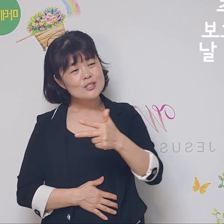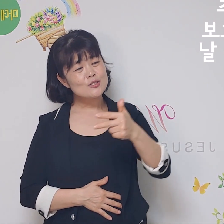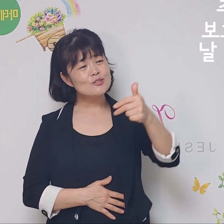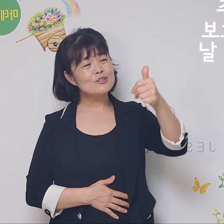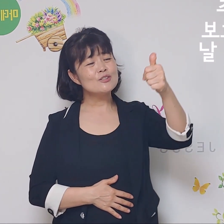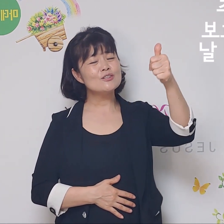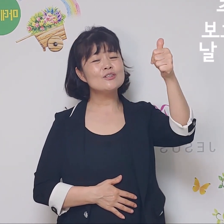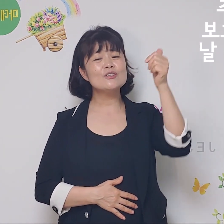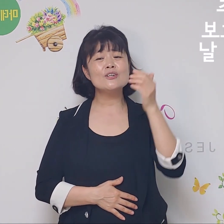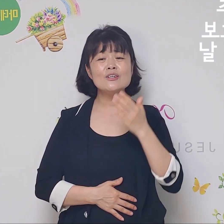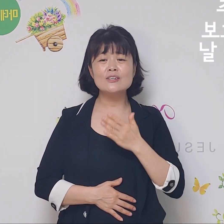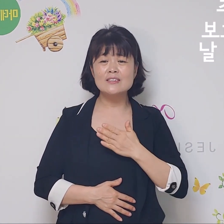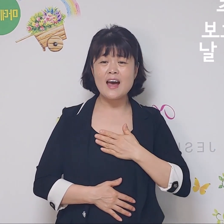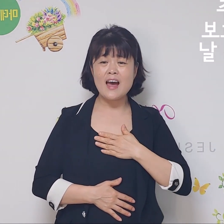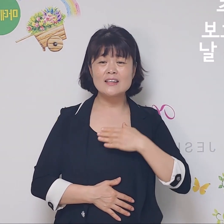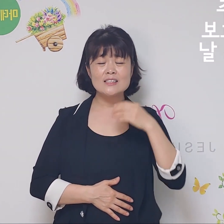주 나를